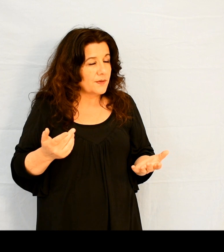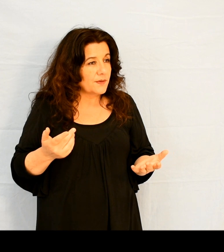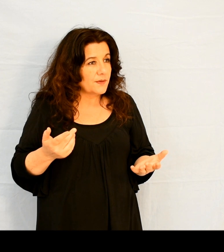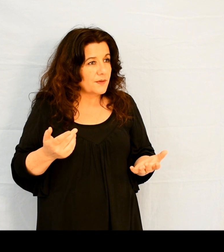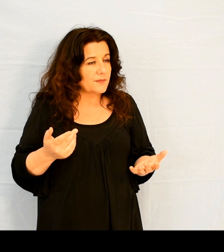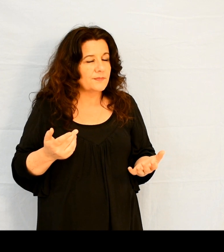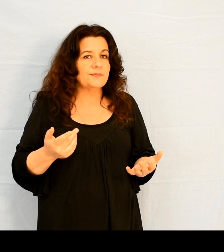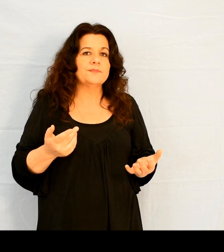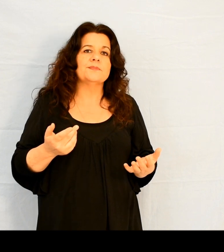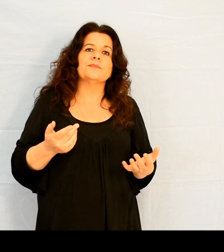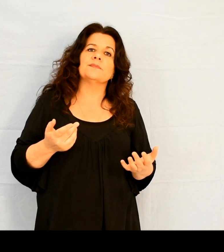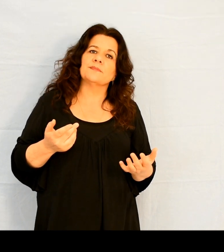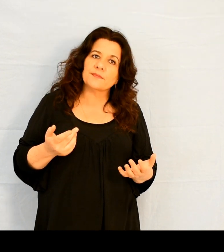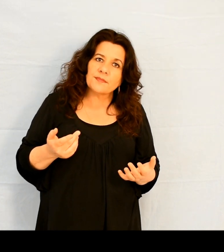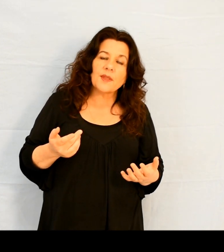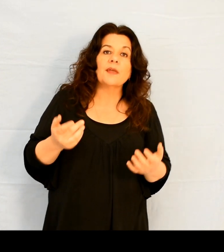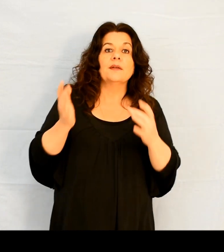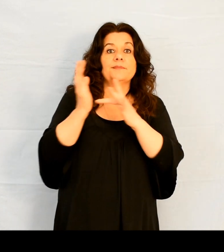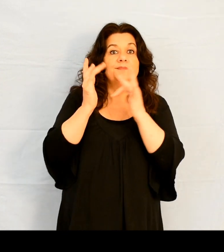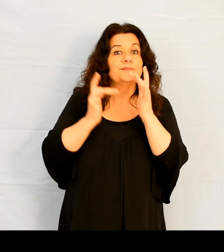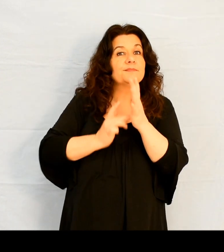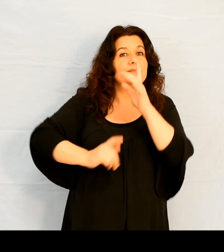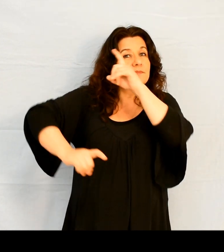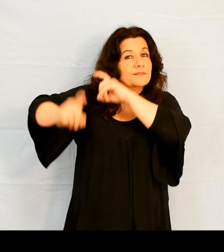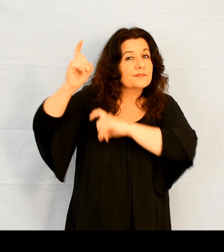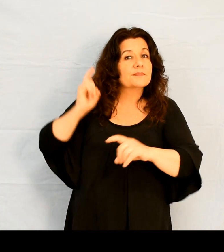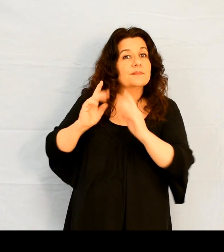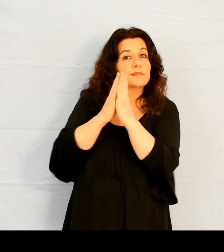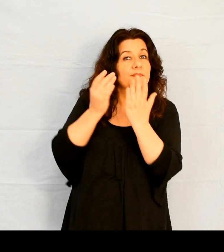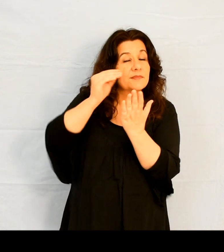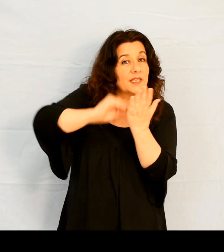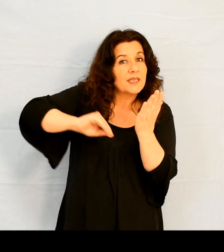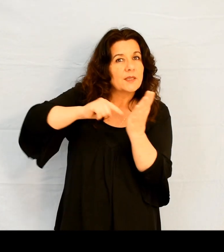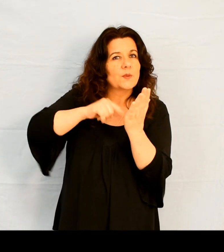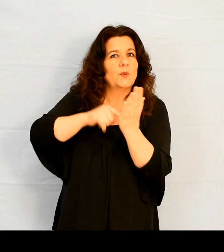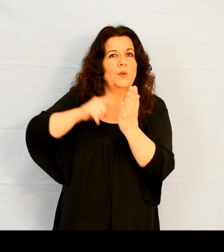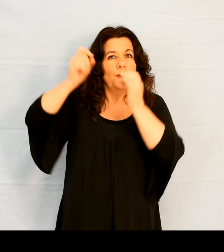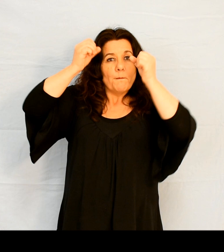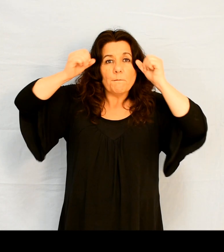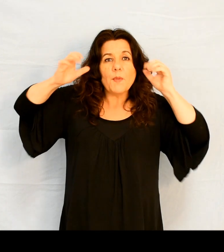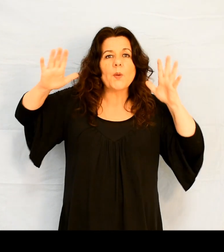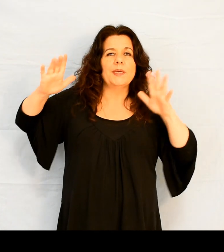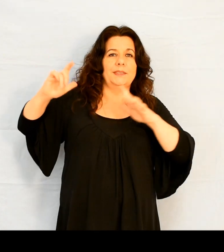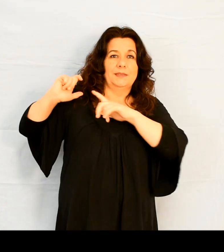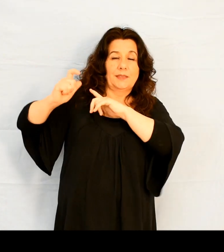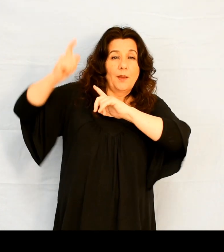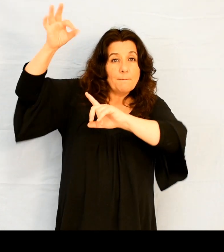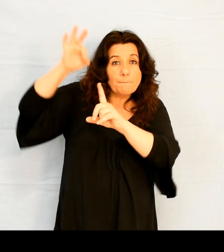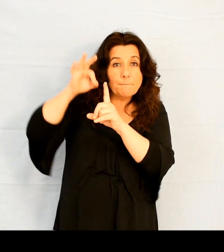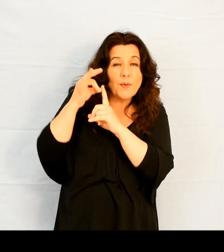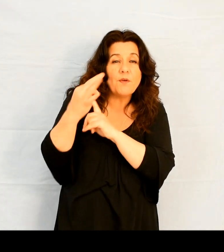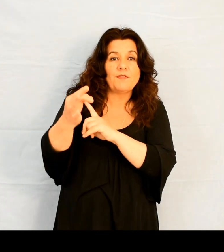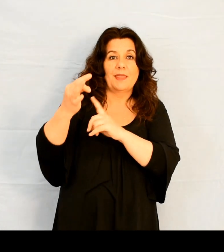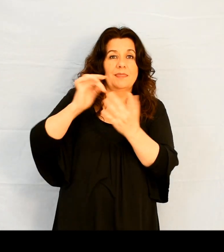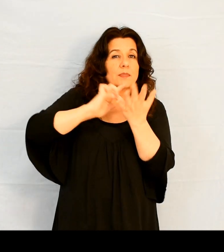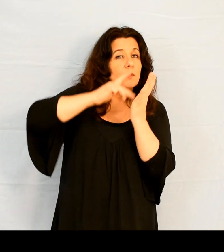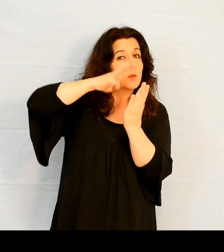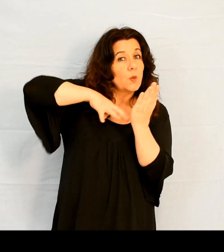Et partant de Moïse et de tous les prophètes, il leur interpréta dans toutes les Écritures ce qui le